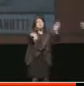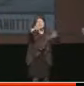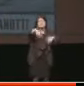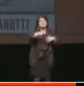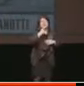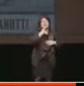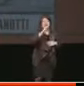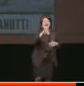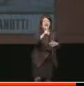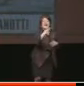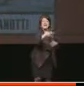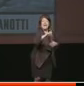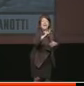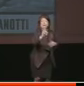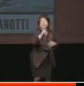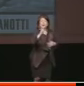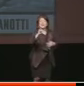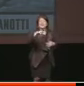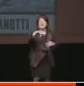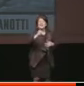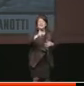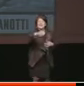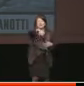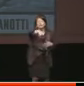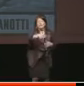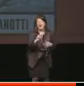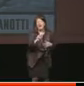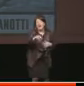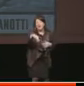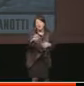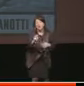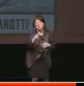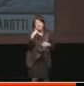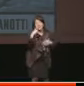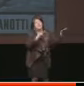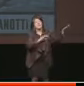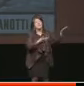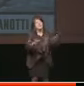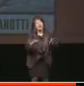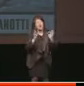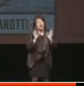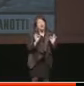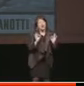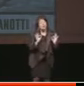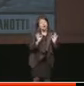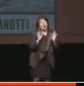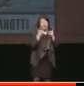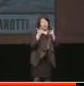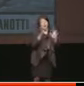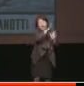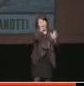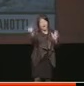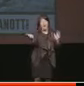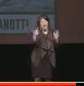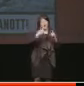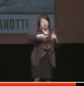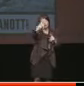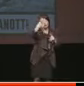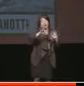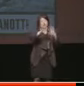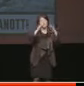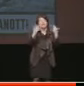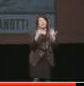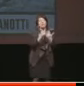sarà al salone del libro intervistato da Giordano Meaci tra l'altro scusate nell'anno del gioco del mondo come non invitare l'autore dell